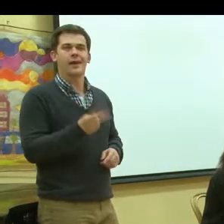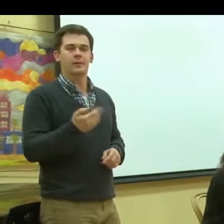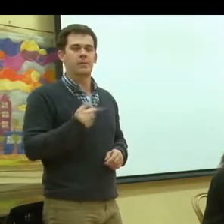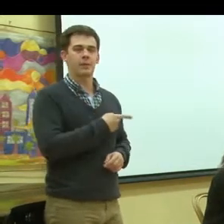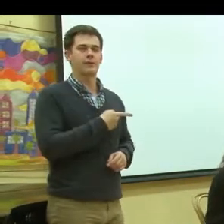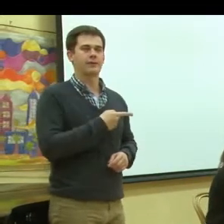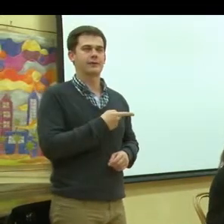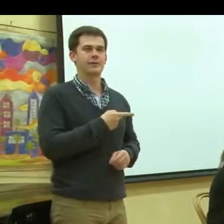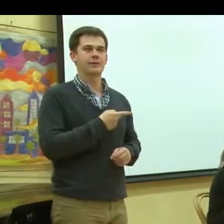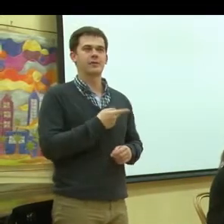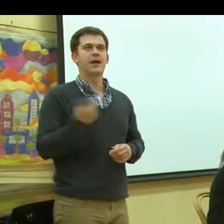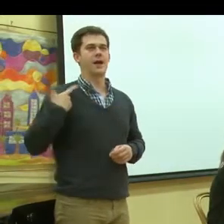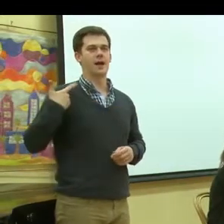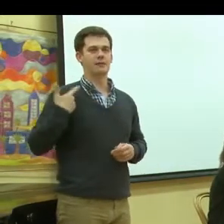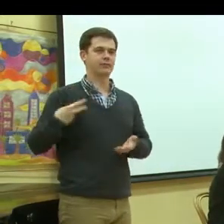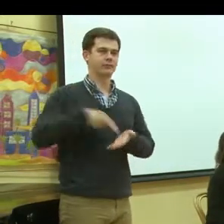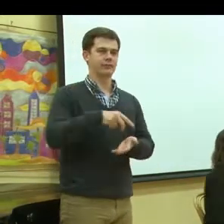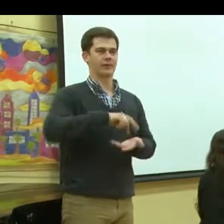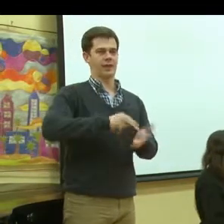na Argentyńczyka?